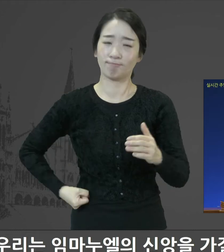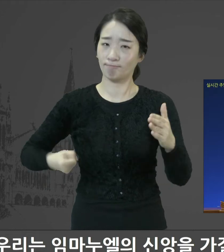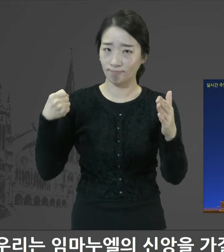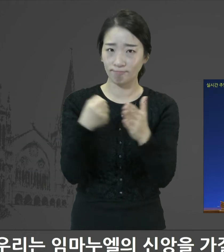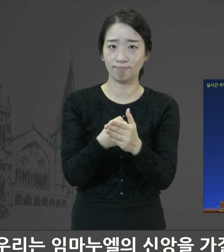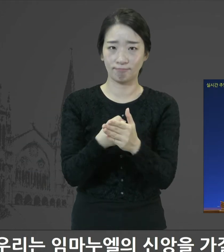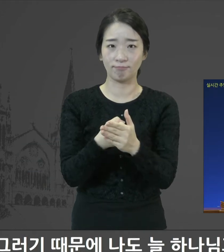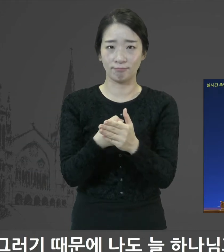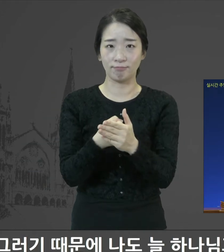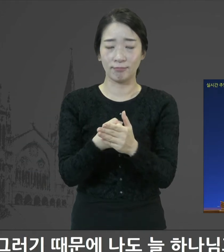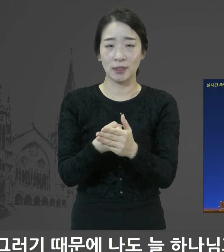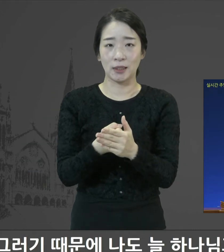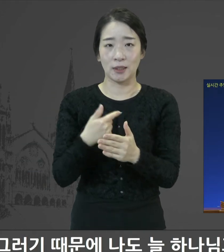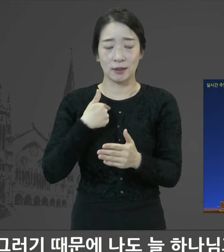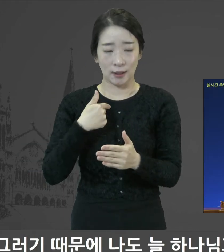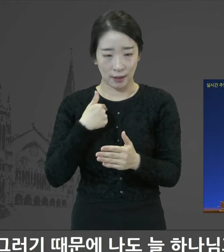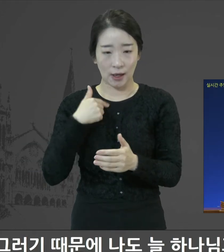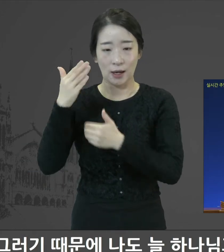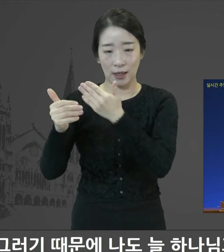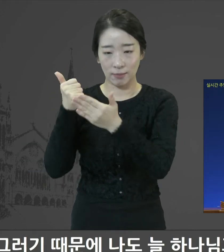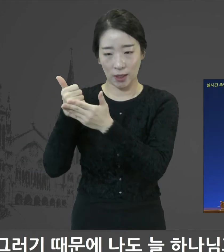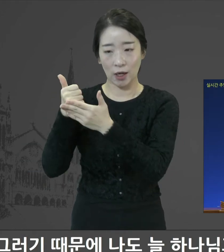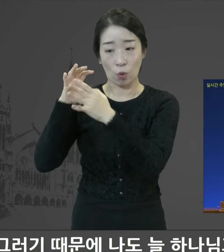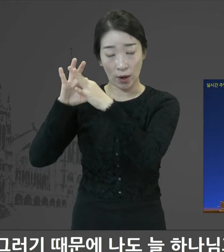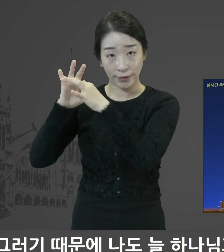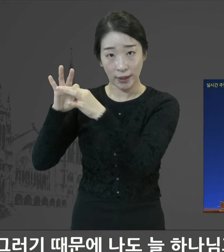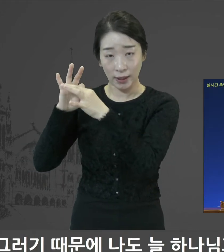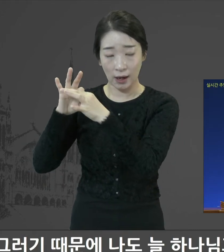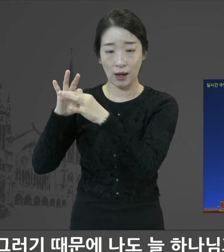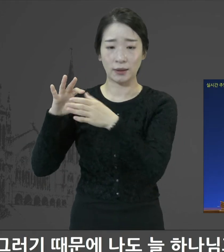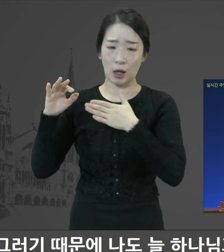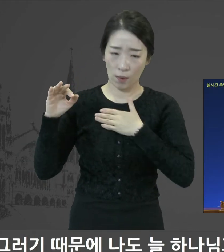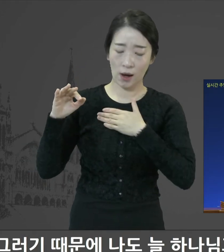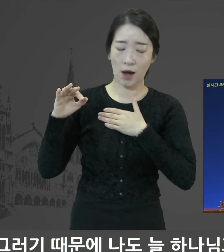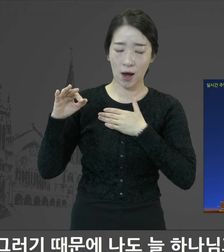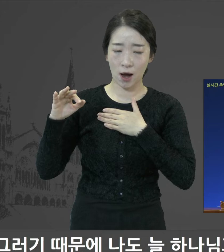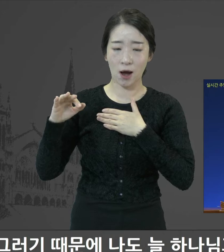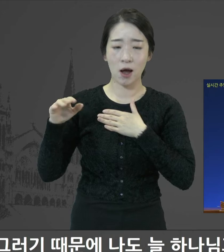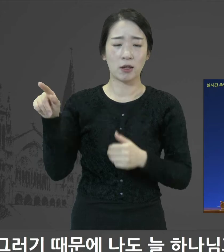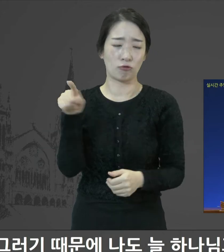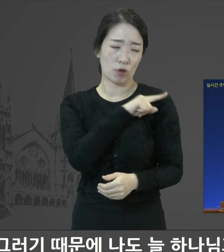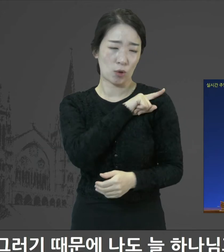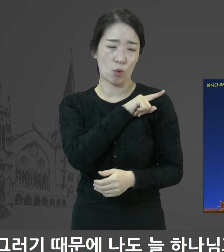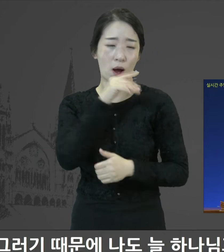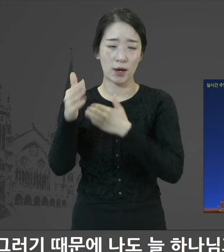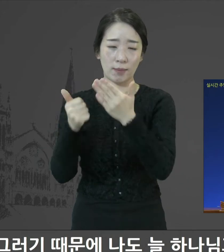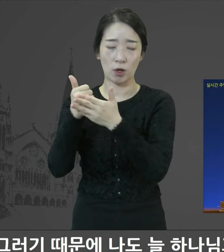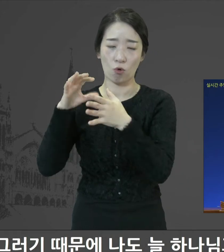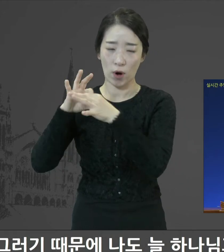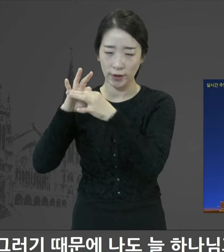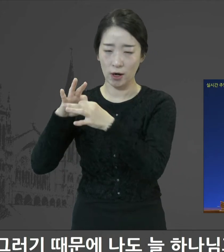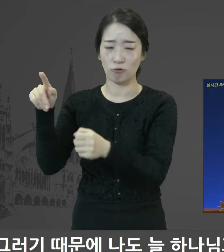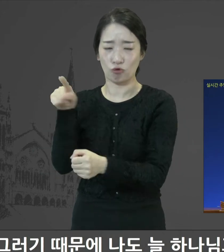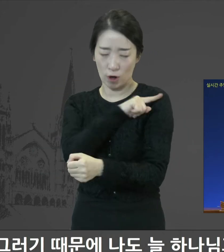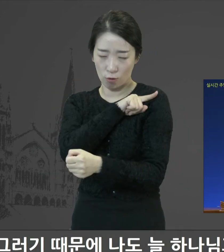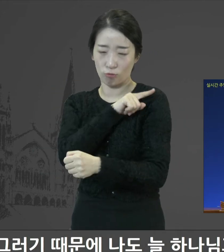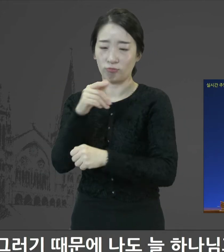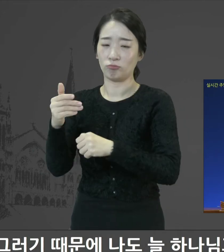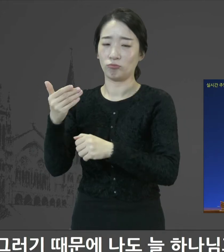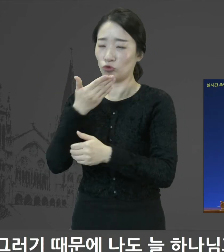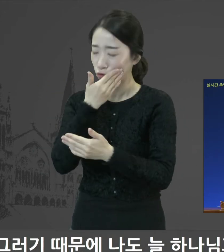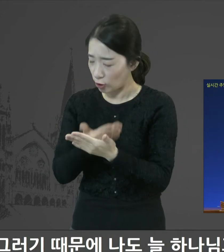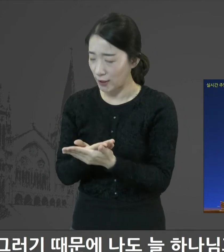된다. 나와 하나님과의 관계가 내 삶에 있어서 최고의 우선선이다. 이런